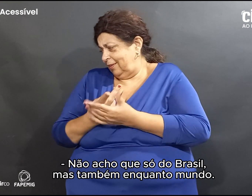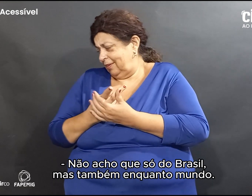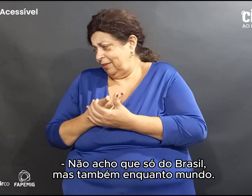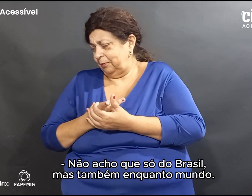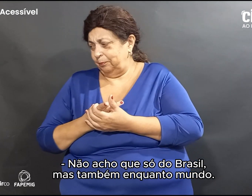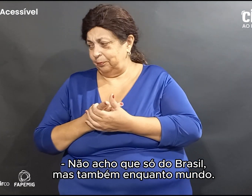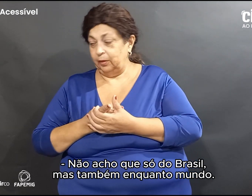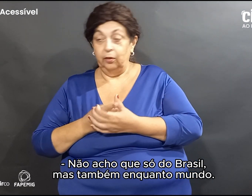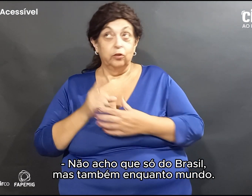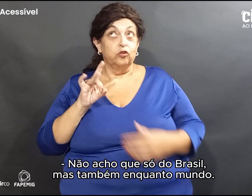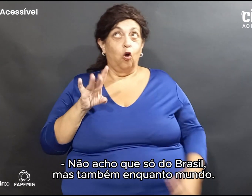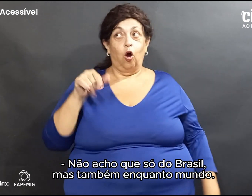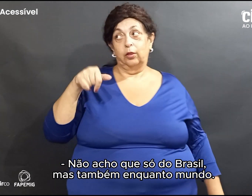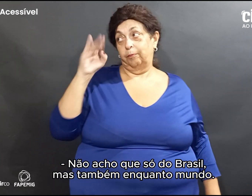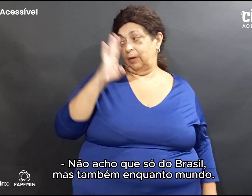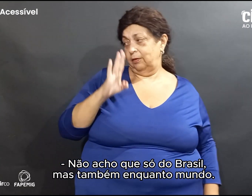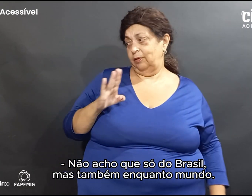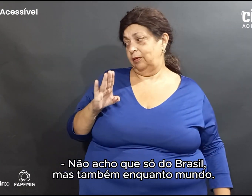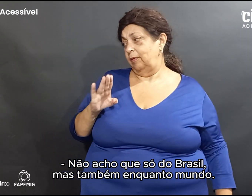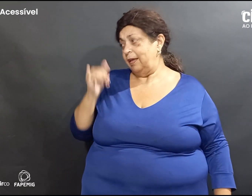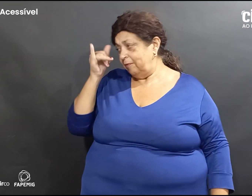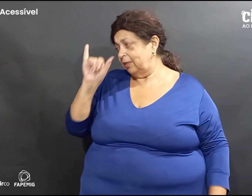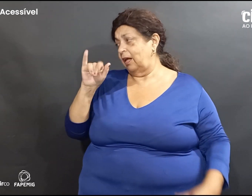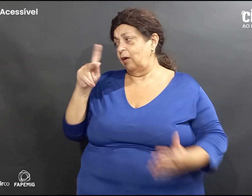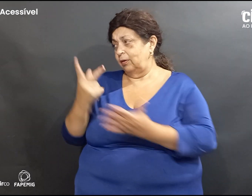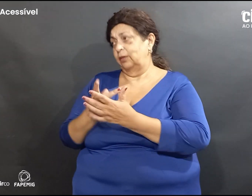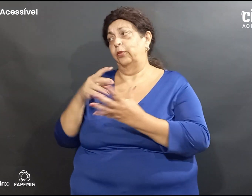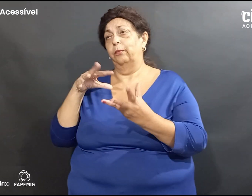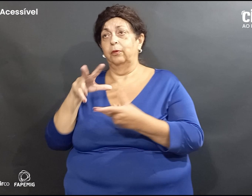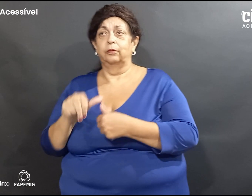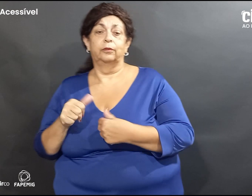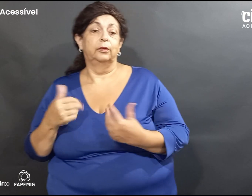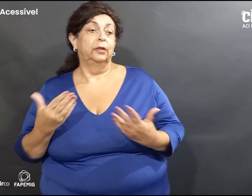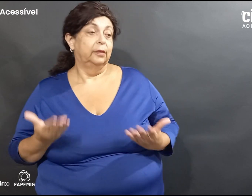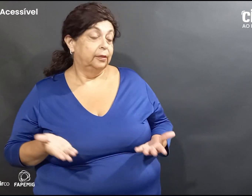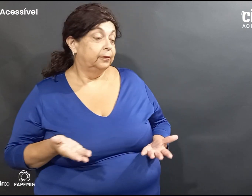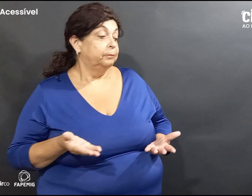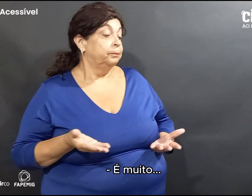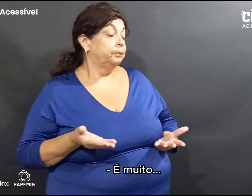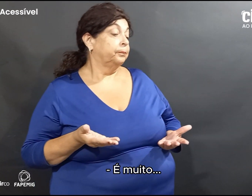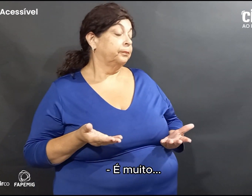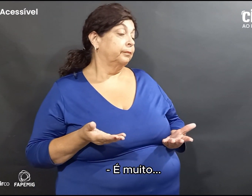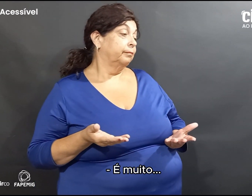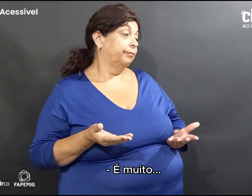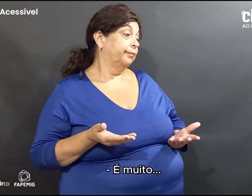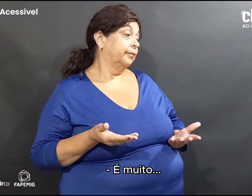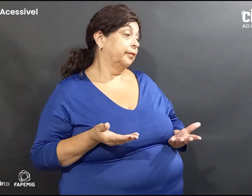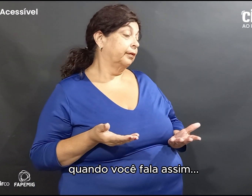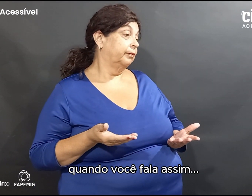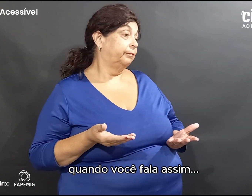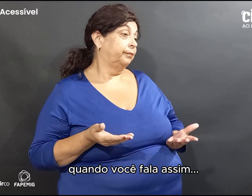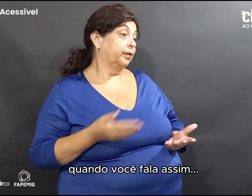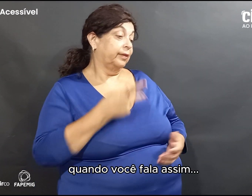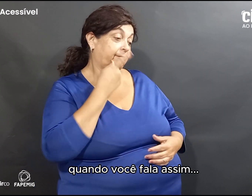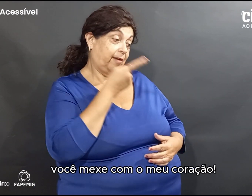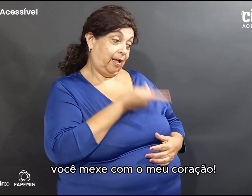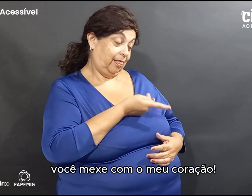do Brasil, mas também enquanto mundo, né? Uhum. É muito. Quando você fala assim, você mexe